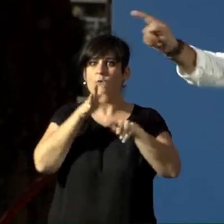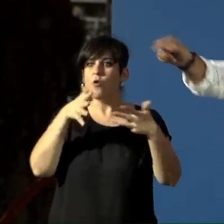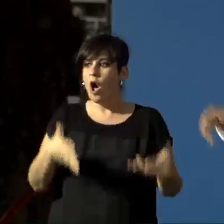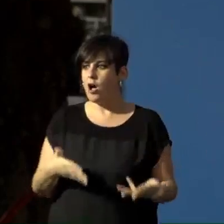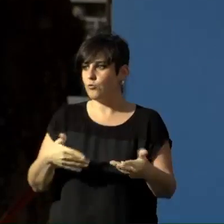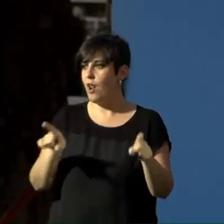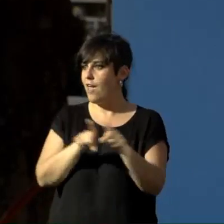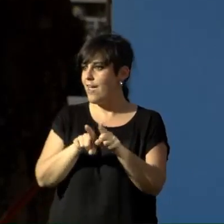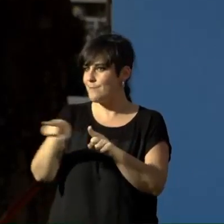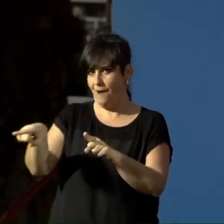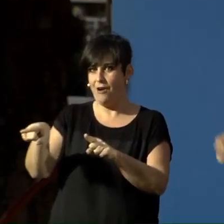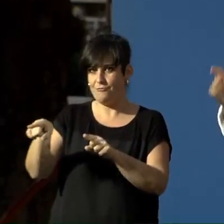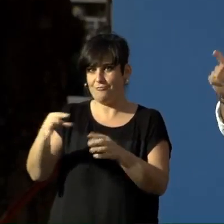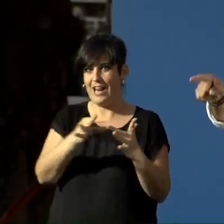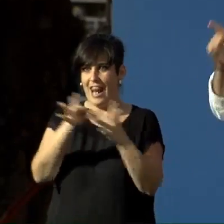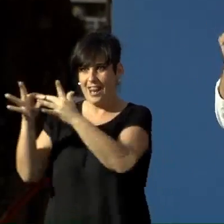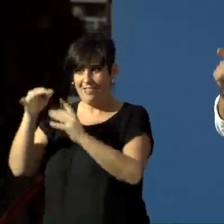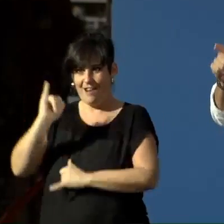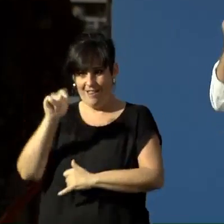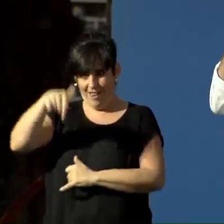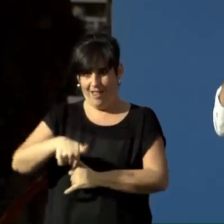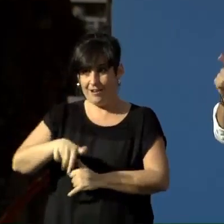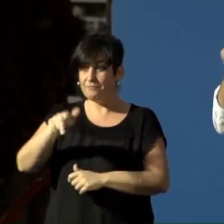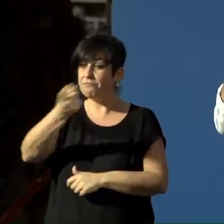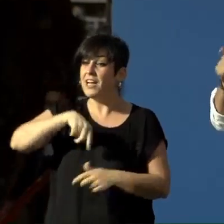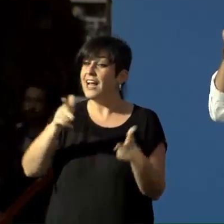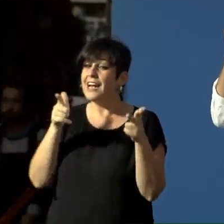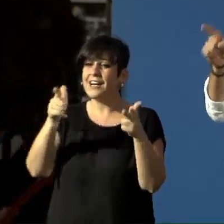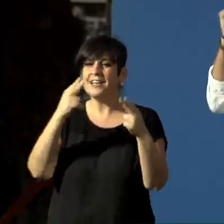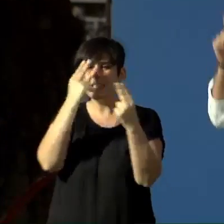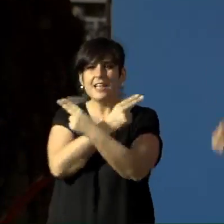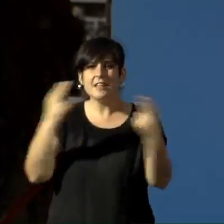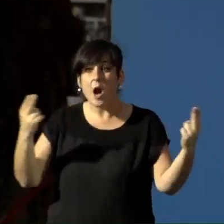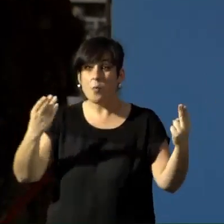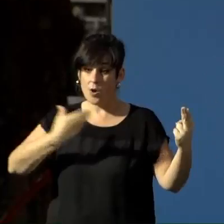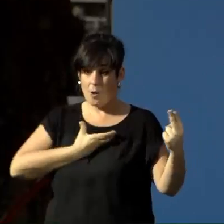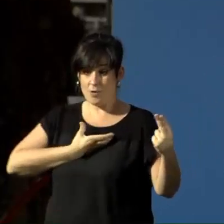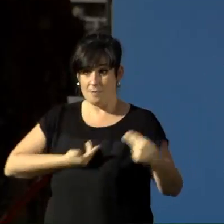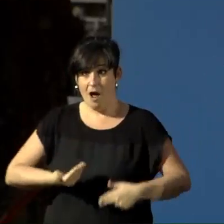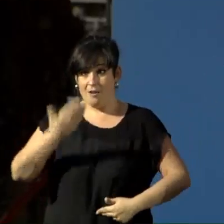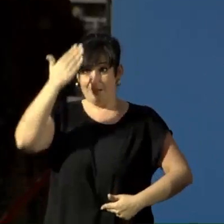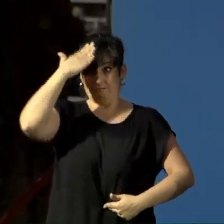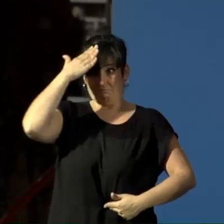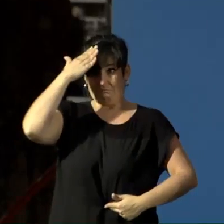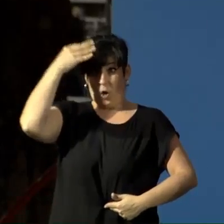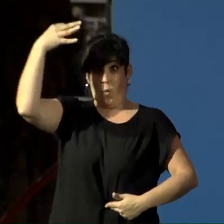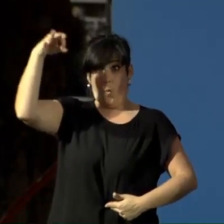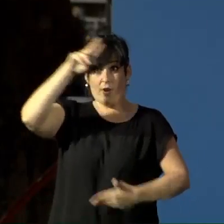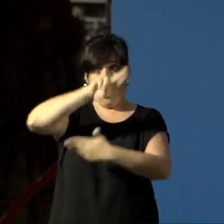irmão Félix, que está aquí presente, a única residencia pública de titularidade municipal de toda Galiza.